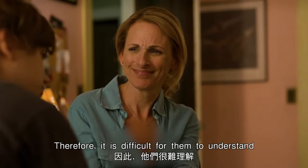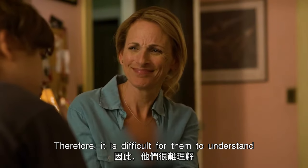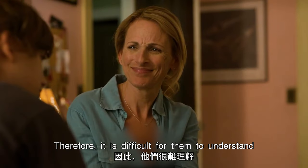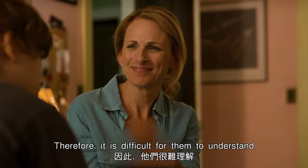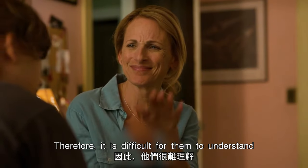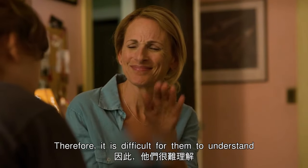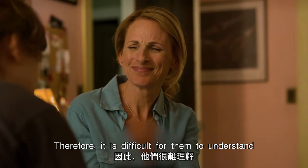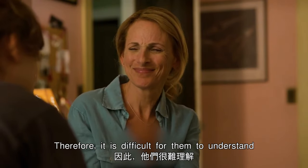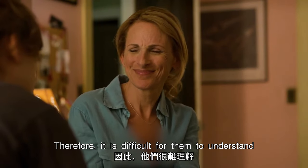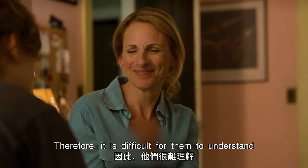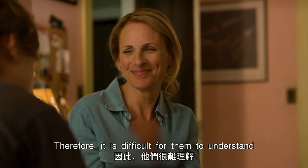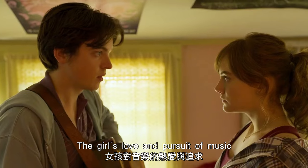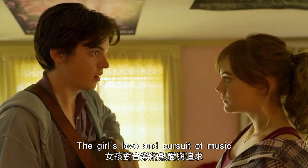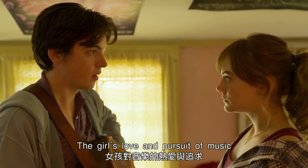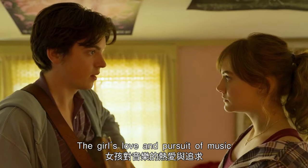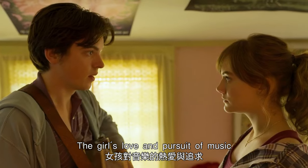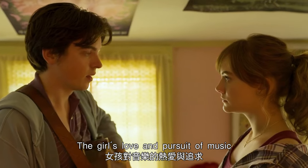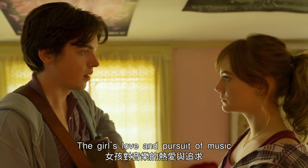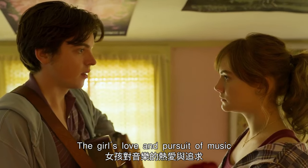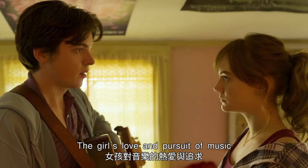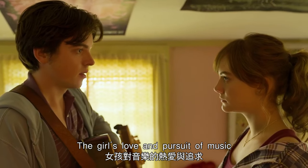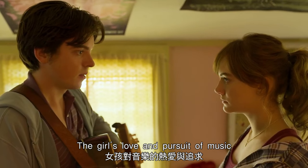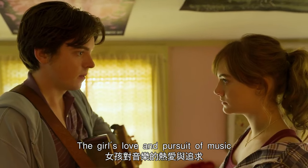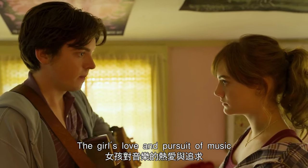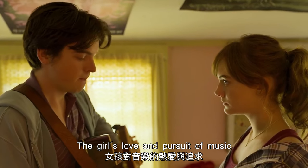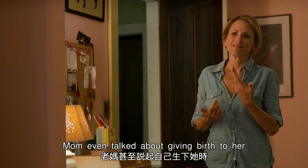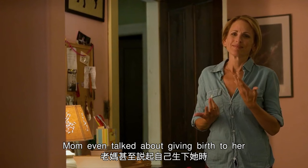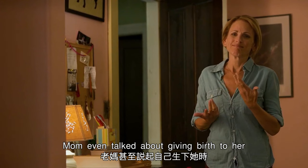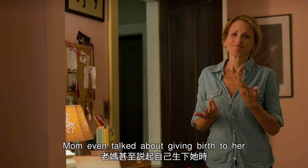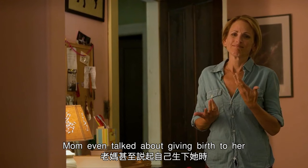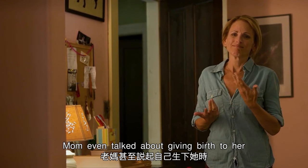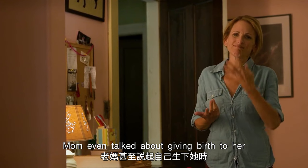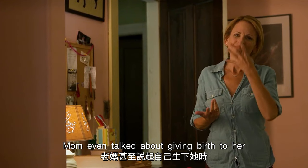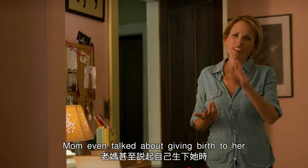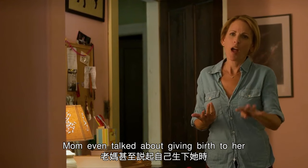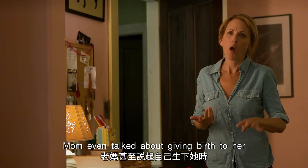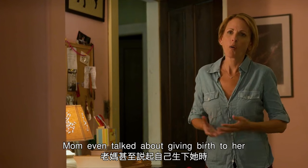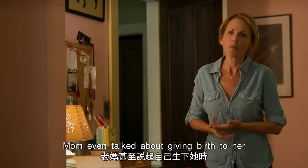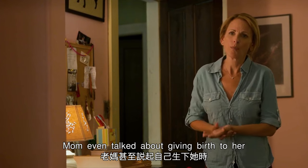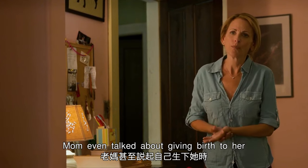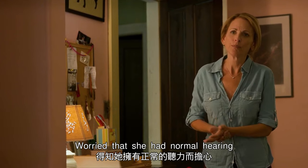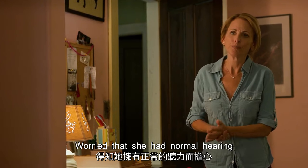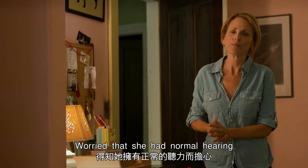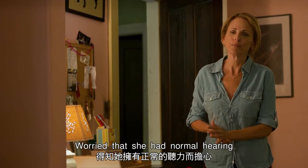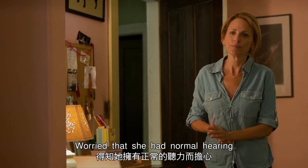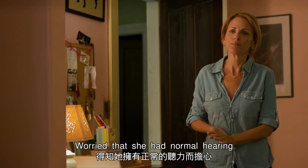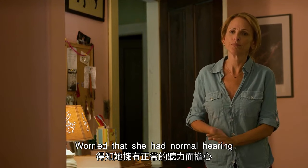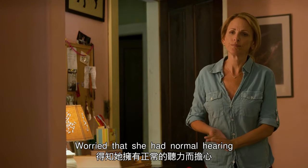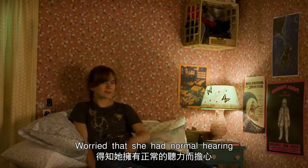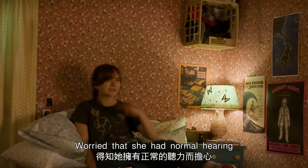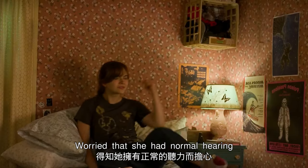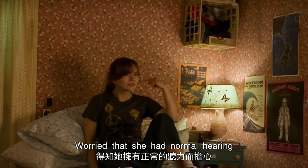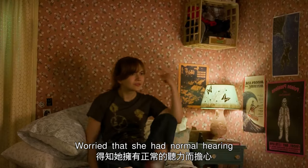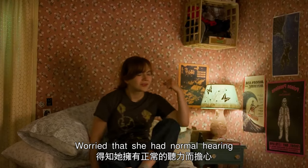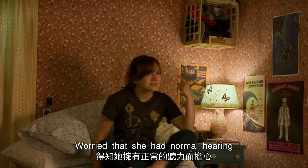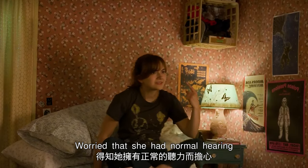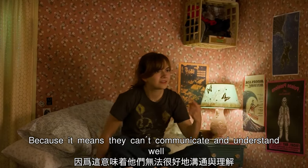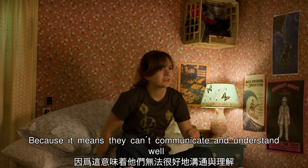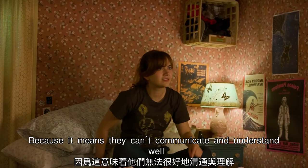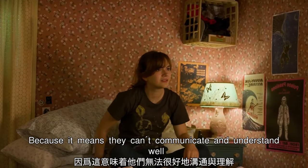此他们很难理解女孩对音乐的热爱与追求老妈甚至说起自己生下她时得知她拥有正常的听力而担心因为这意